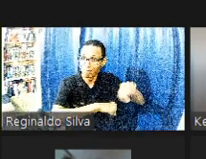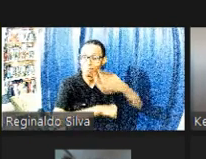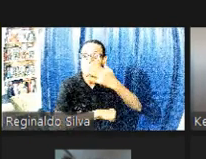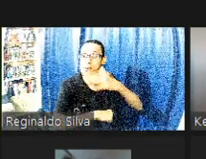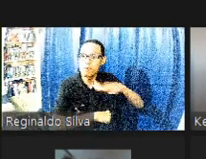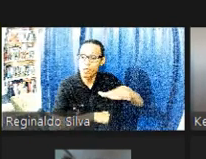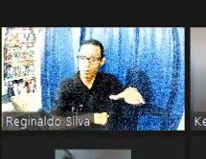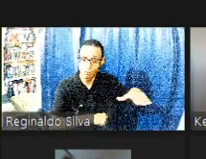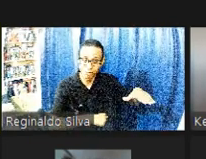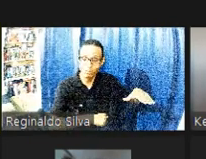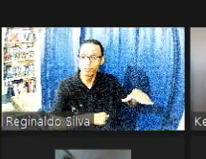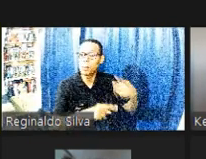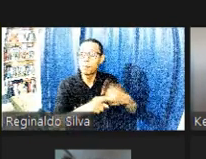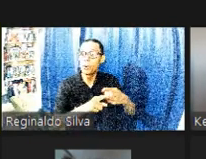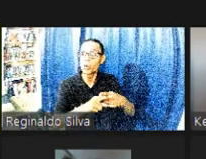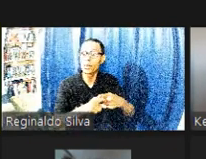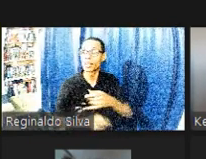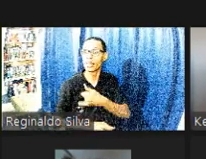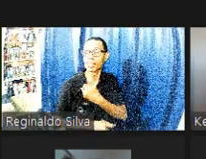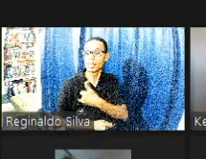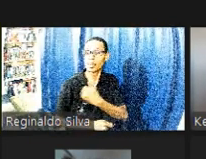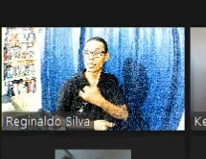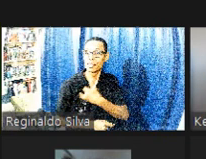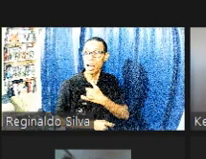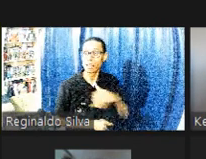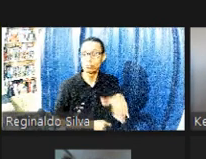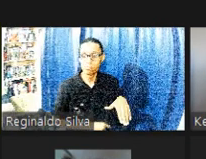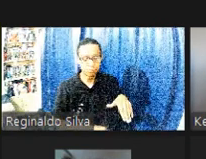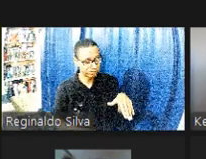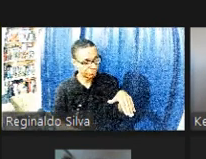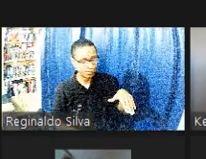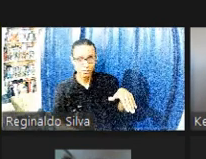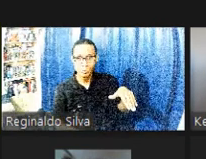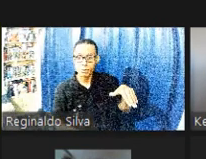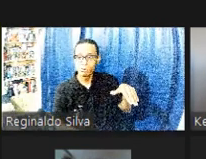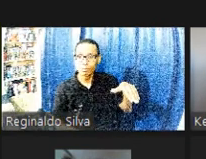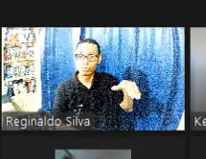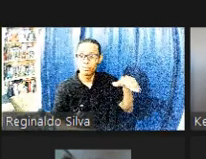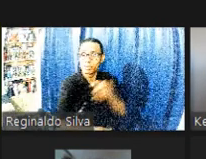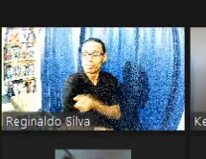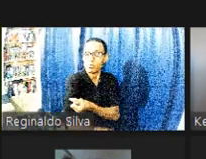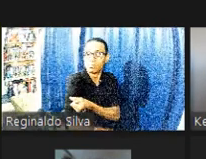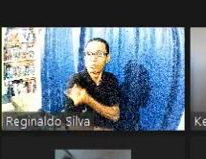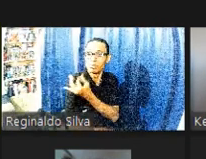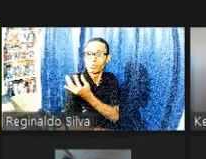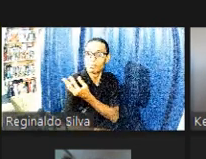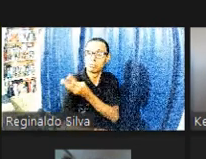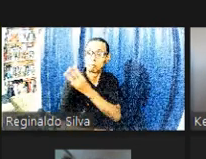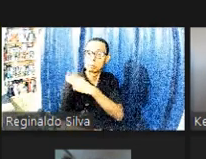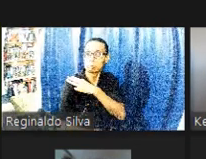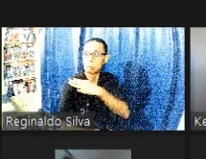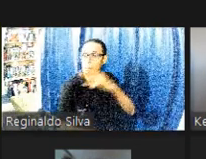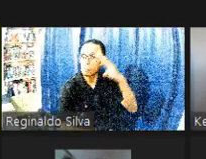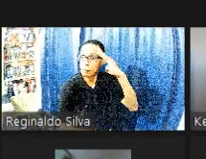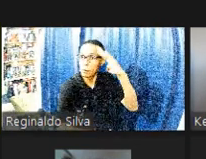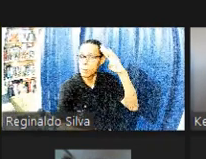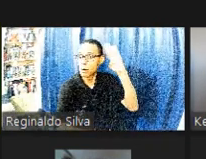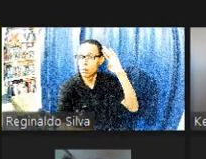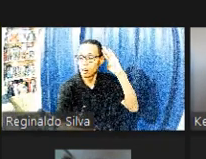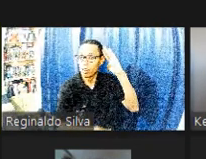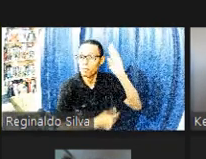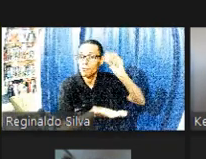considerando as diferentes idades, até o ensino médio, né, ensino fundamental e médio, eu fiquei pensando, mas então falta